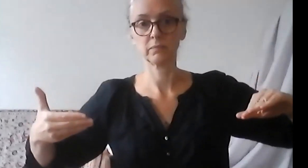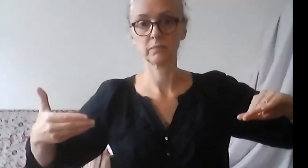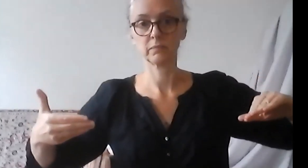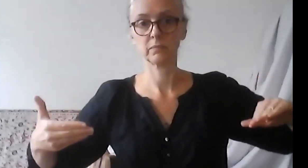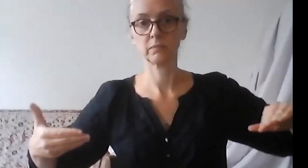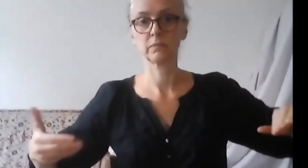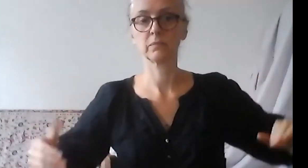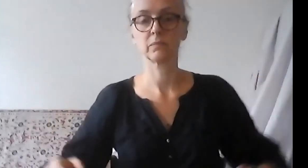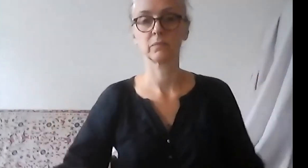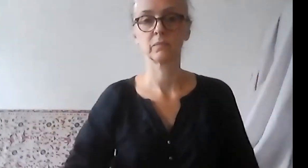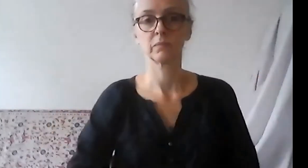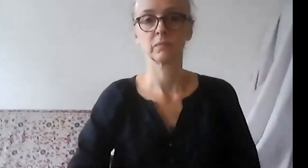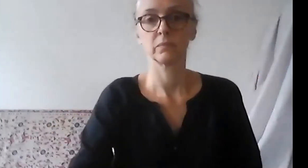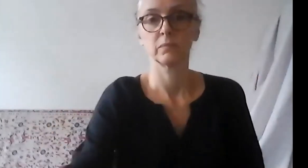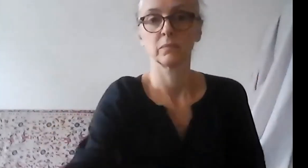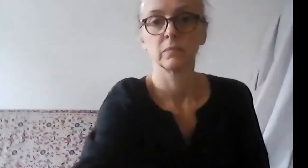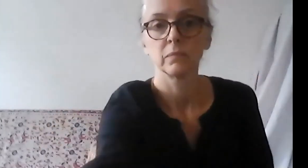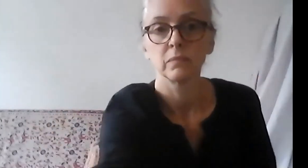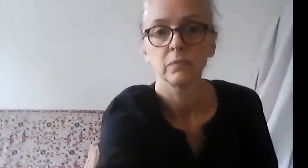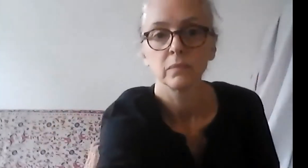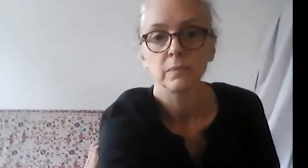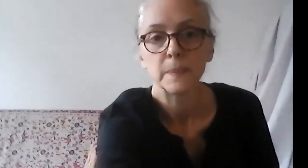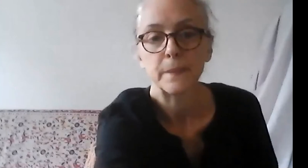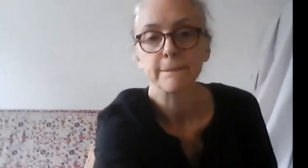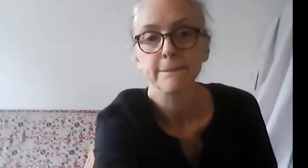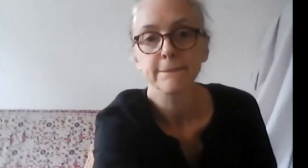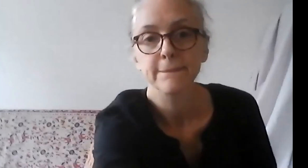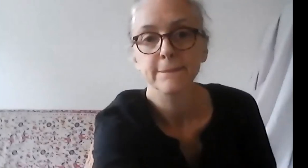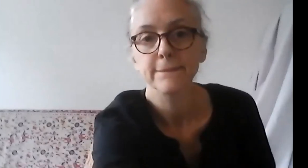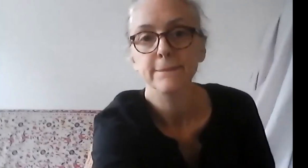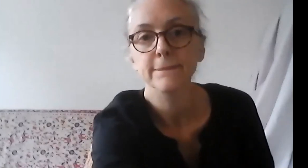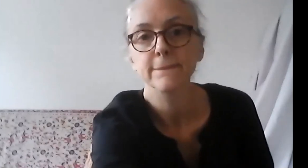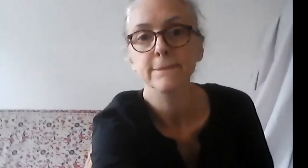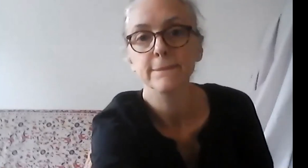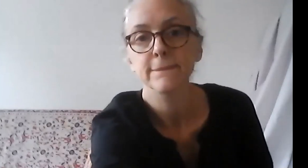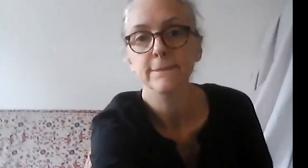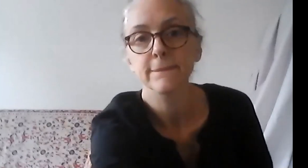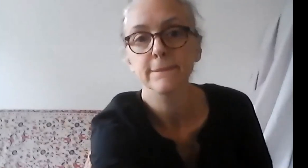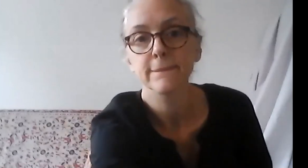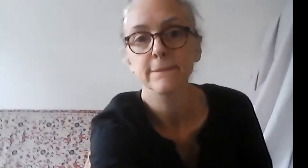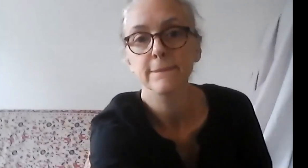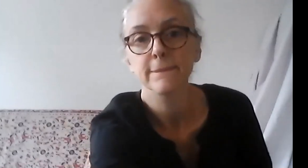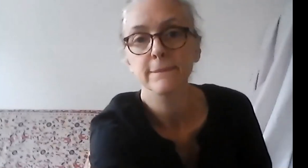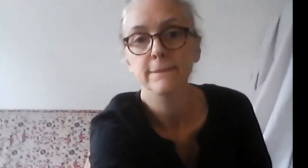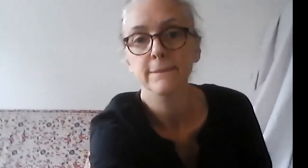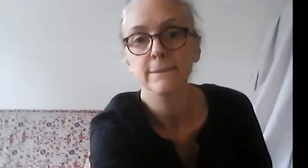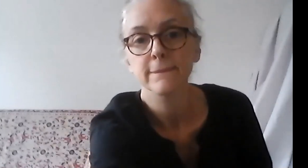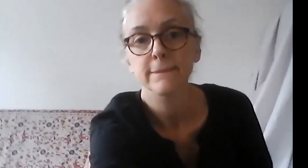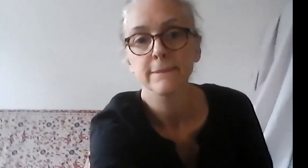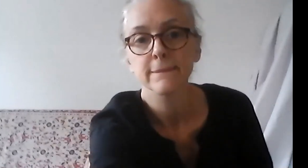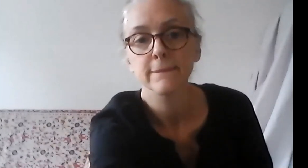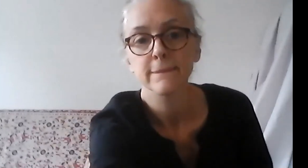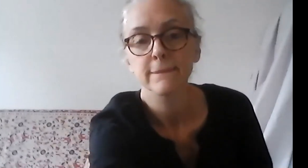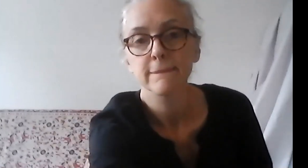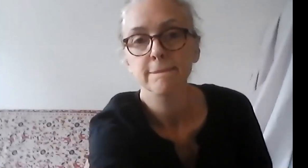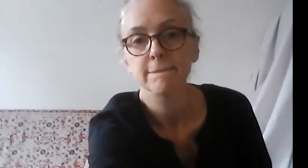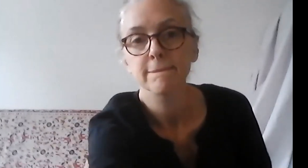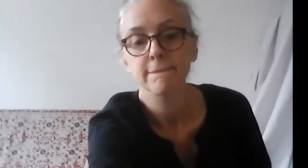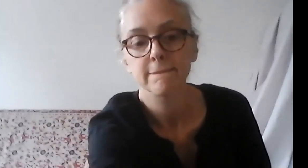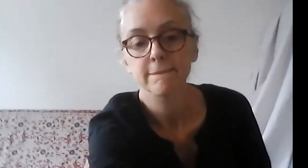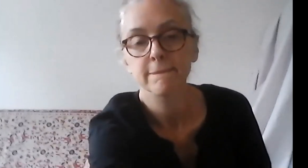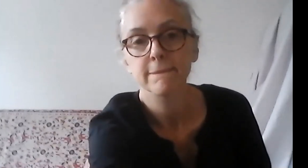du fait des situations d'handicap qui sont exacerbées dans le contexte du confinement, mais